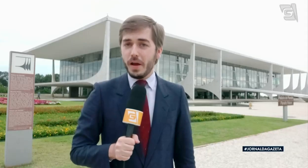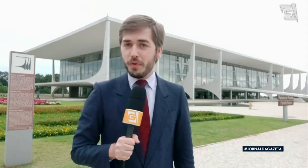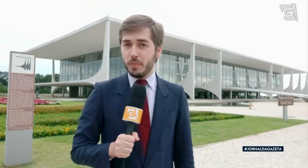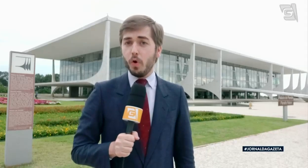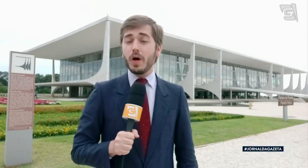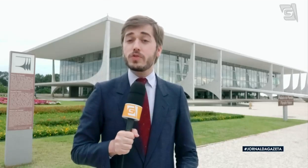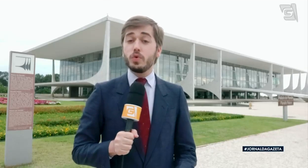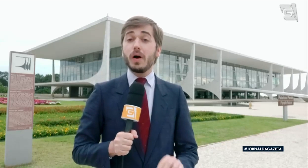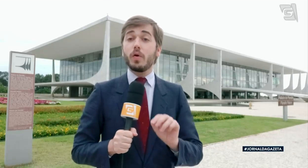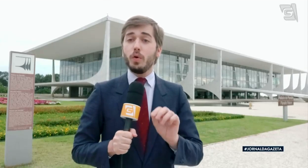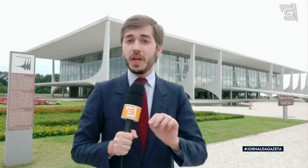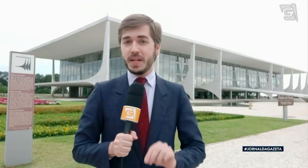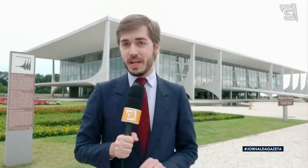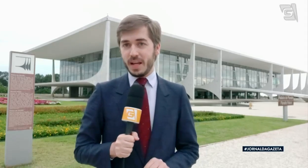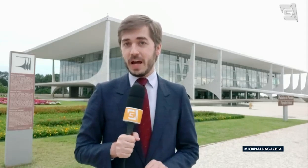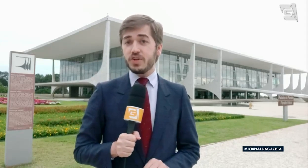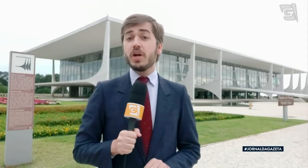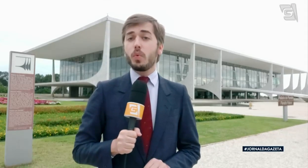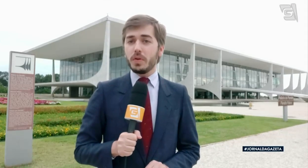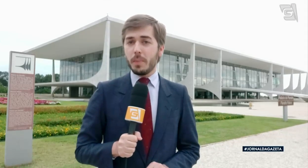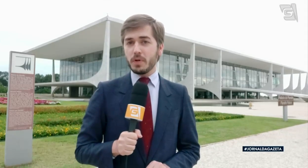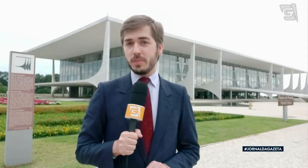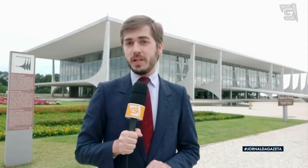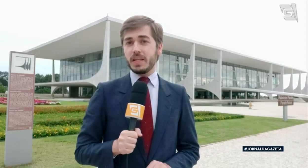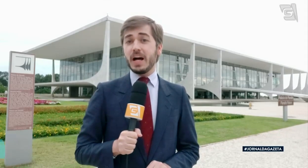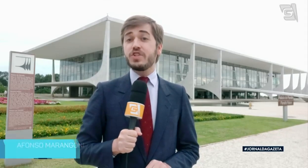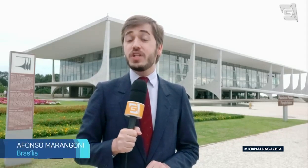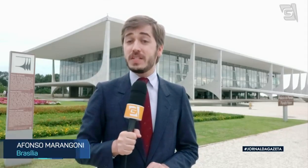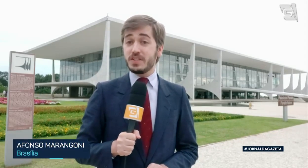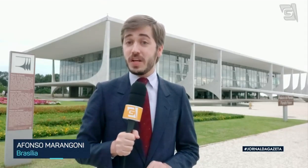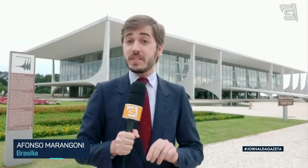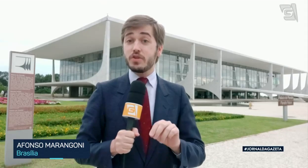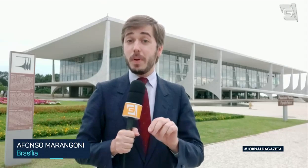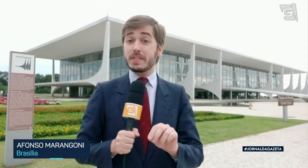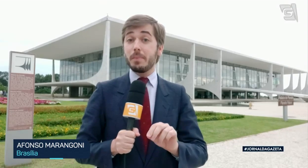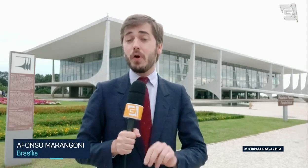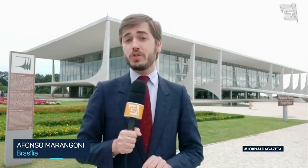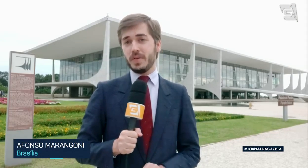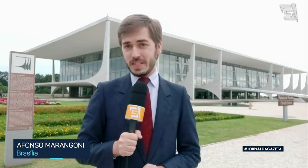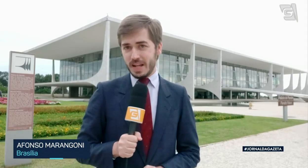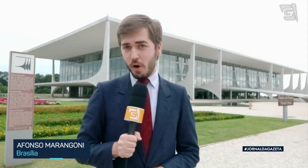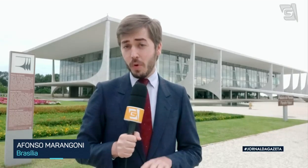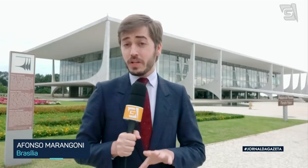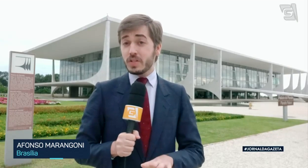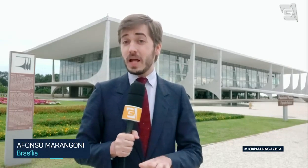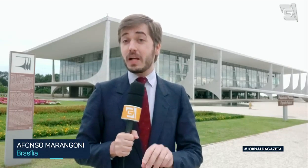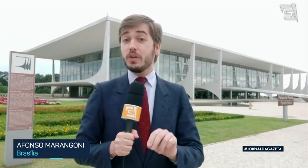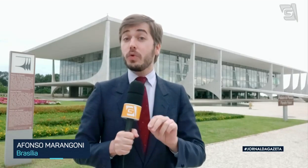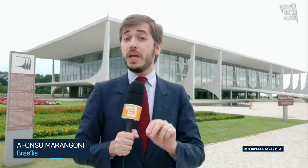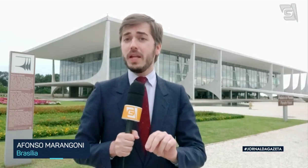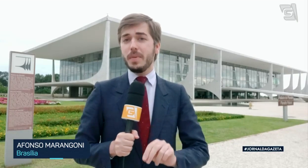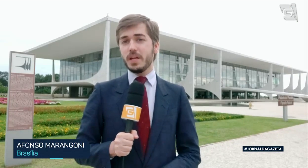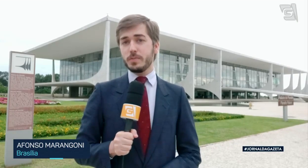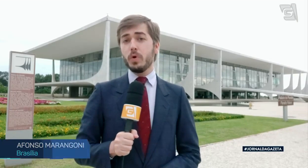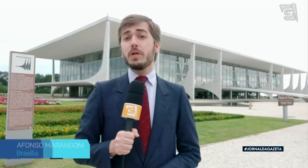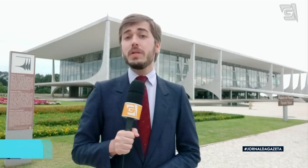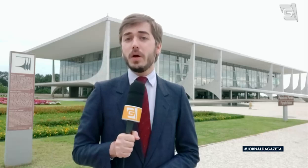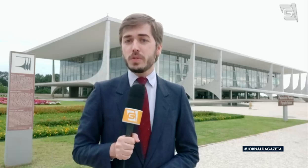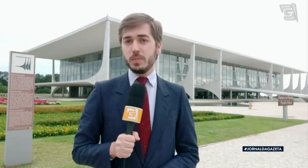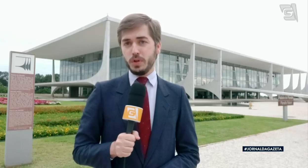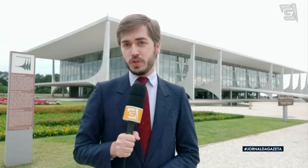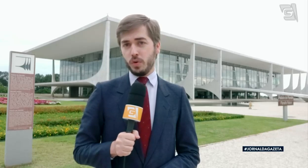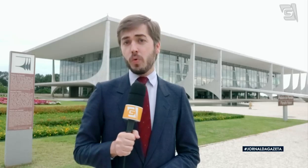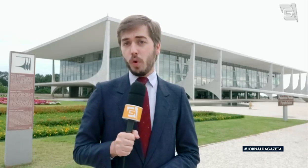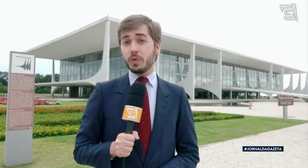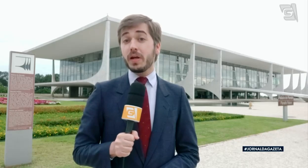bolsonaro reafirmou a sua contrariedades quanto à possibilidade de exigência de passaporte vacinal destacando o que ele